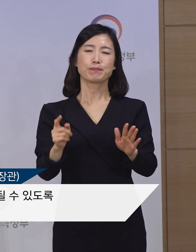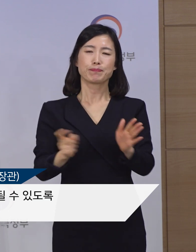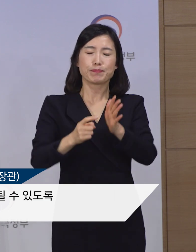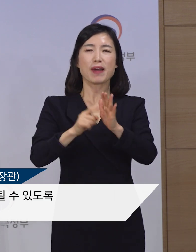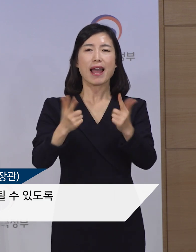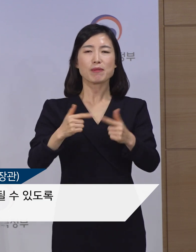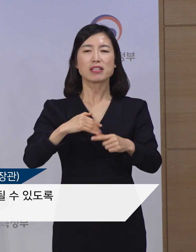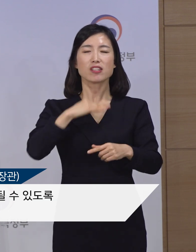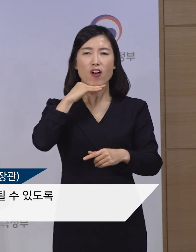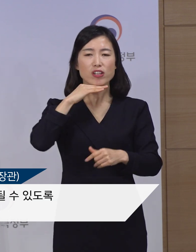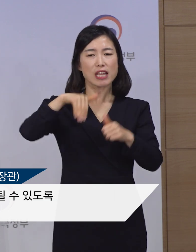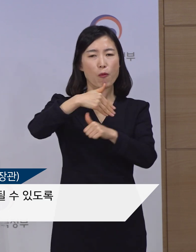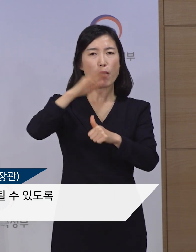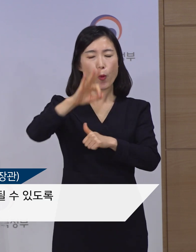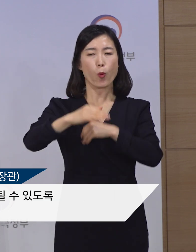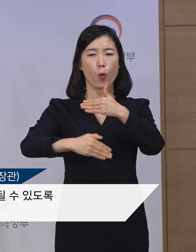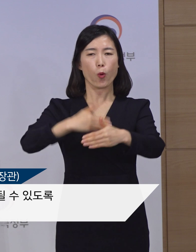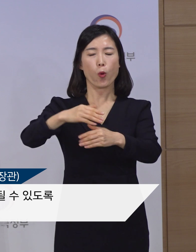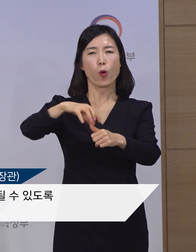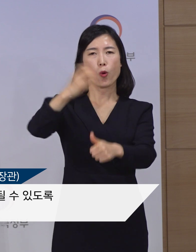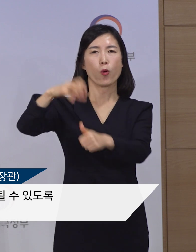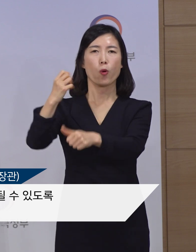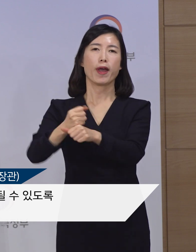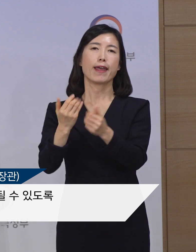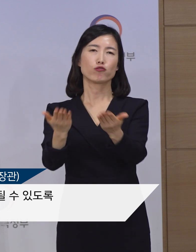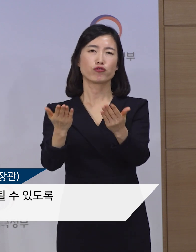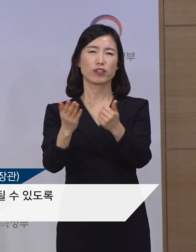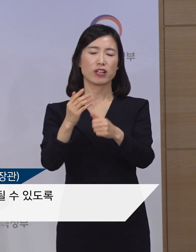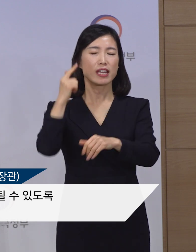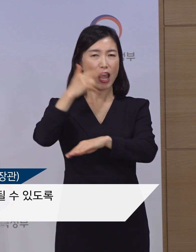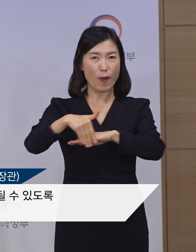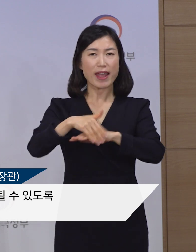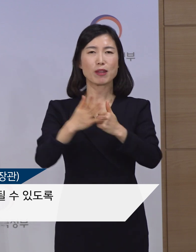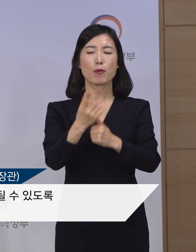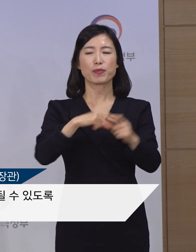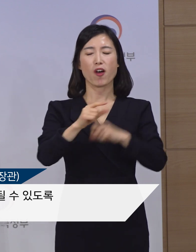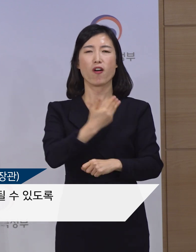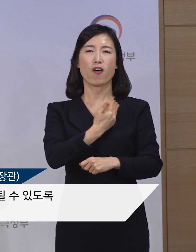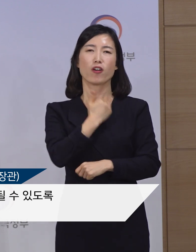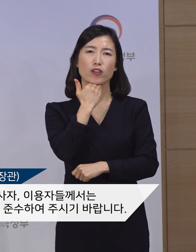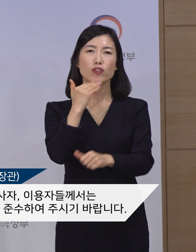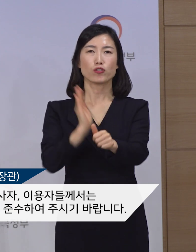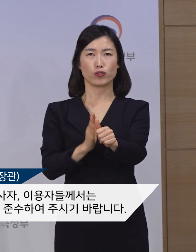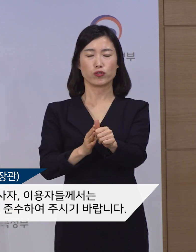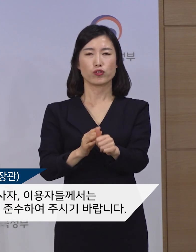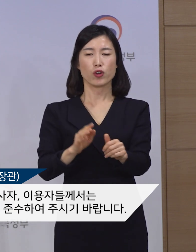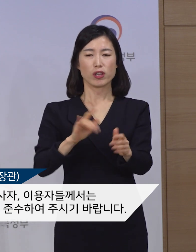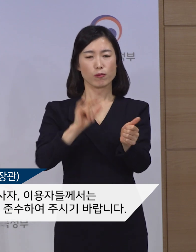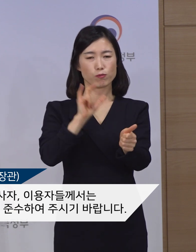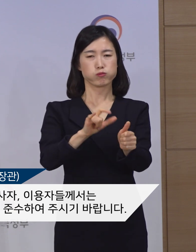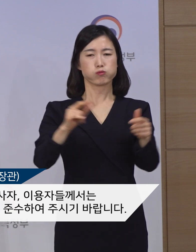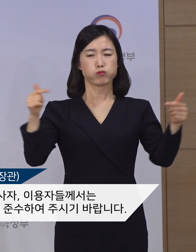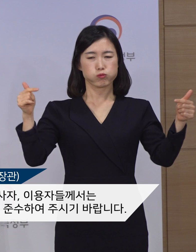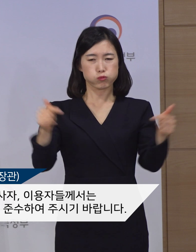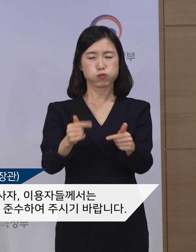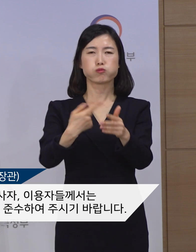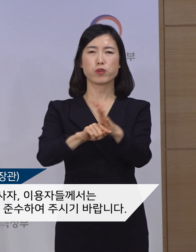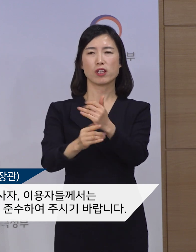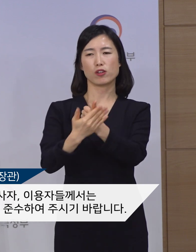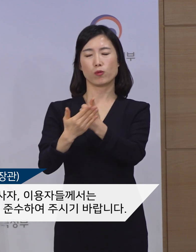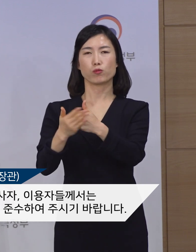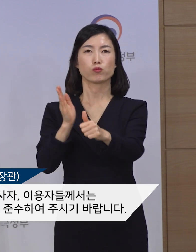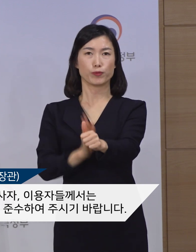인내해 주시고 유행이 더 빠르게 축소될 수 있도록 협력하여 주시기를 부탁드립니다. 운영이